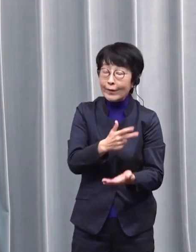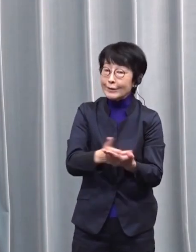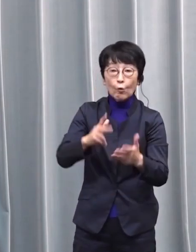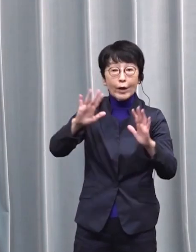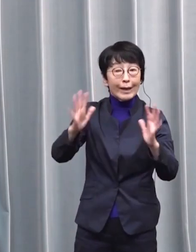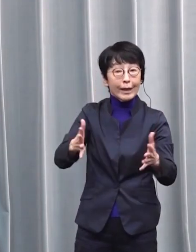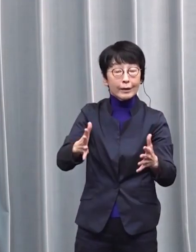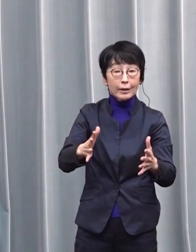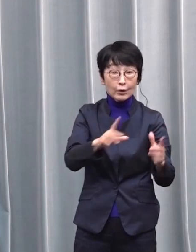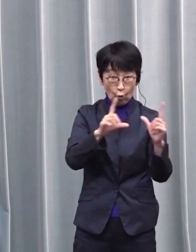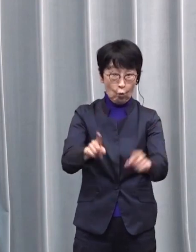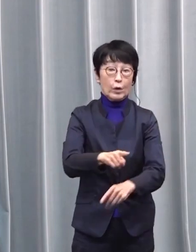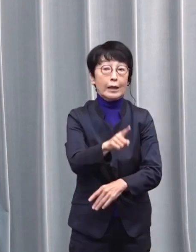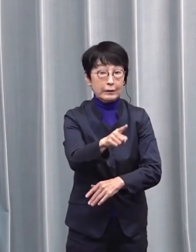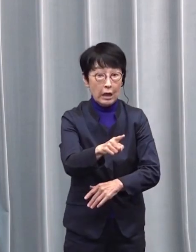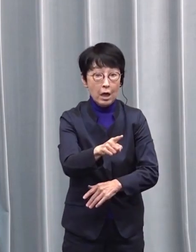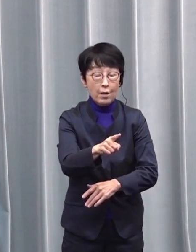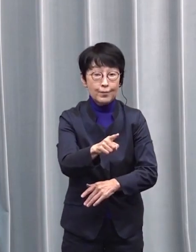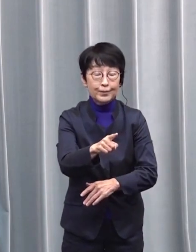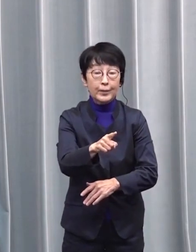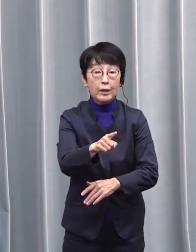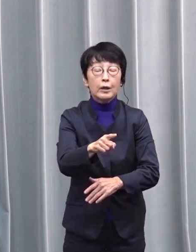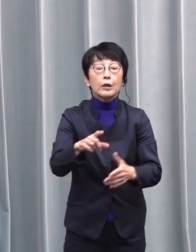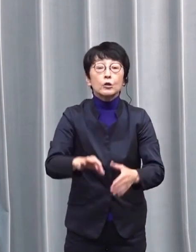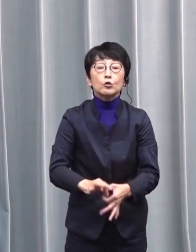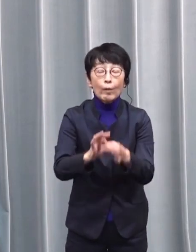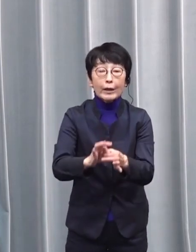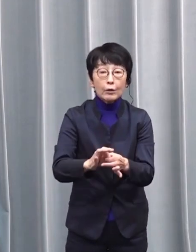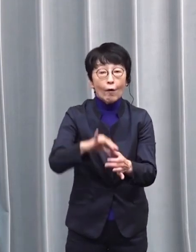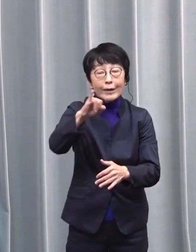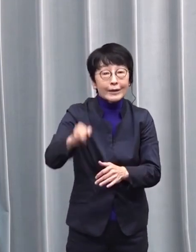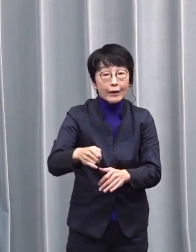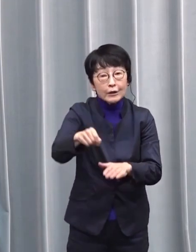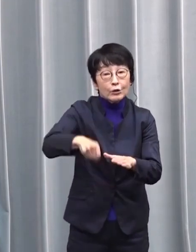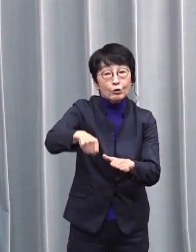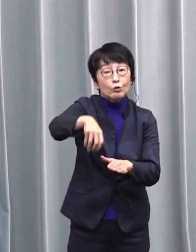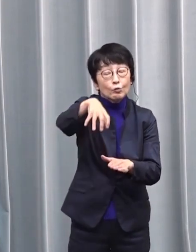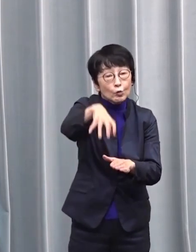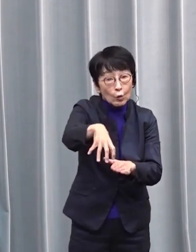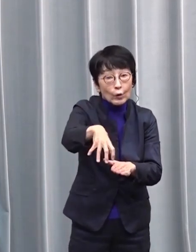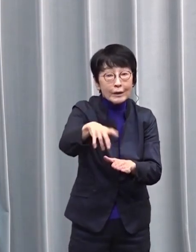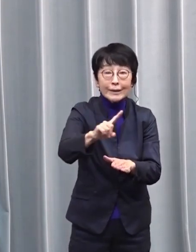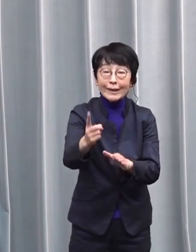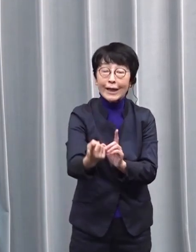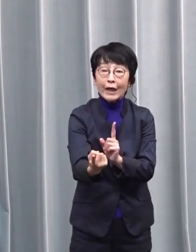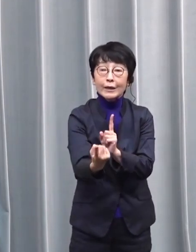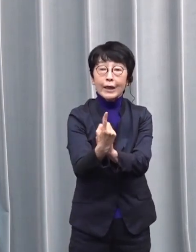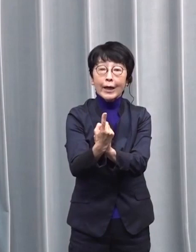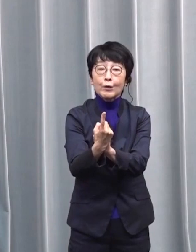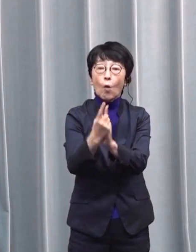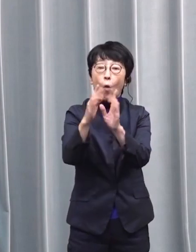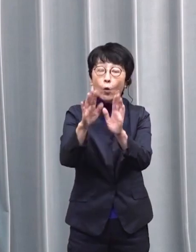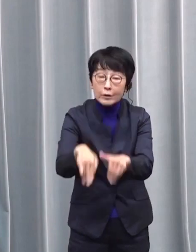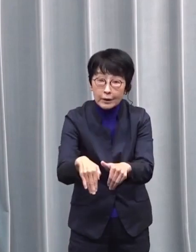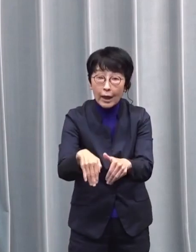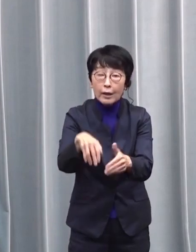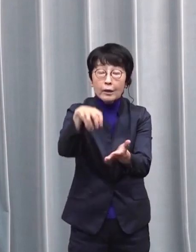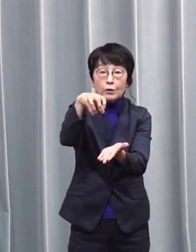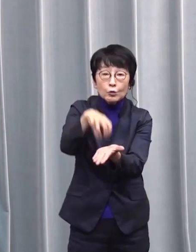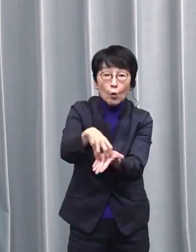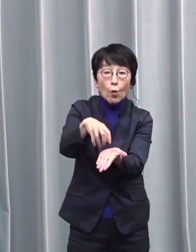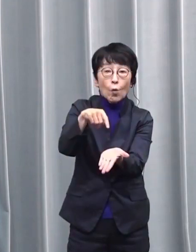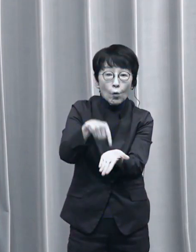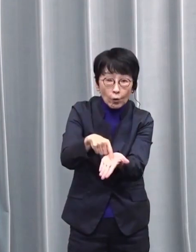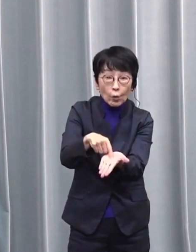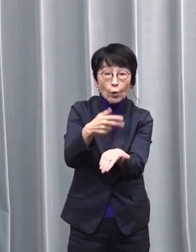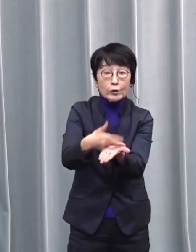ったということは、まあ、そのジャニーズ事務所に対して何らかの対応をしたということが残されている、記載されている資料がなかった